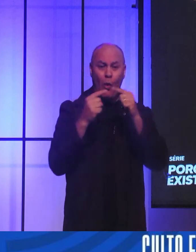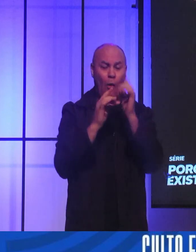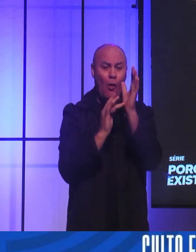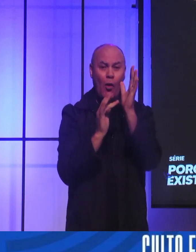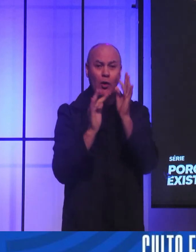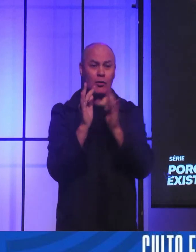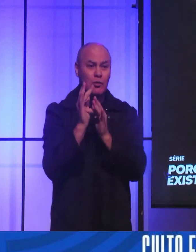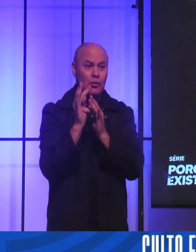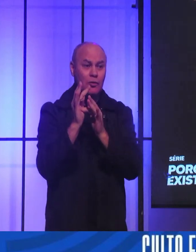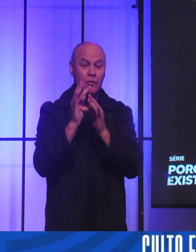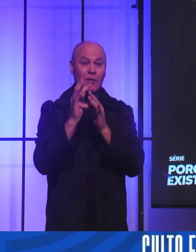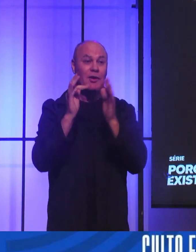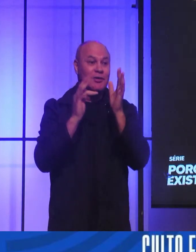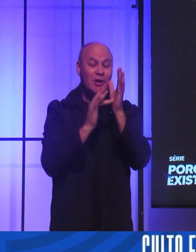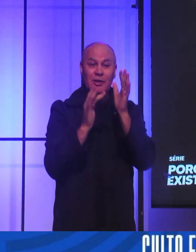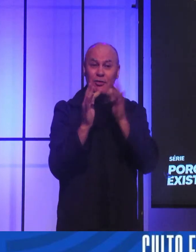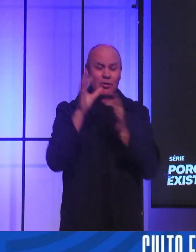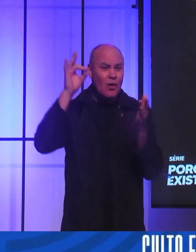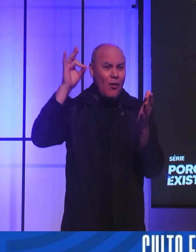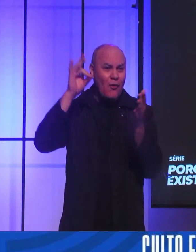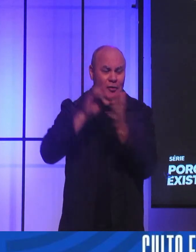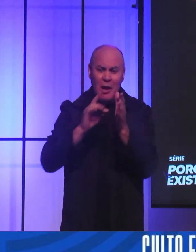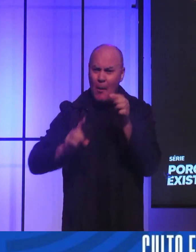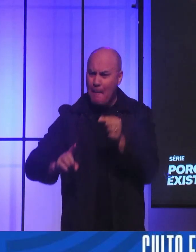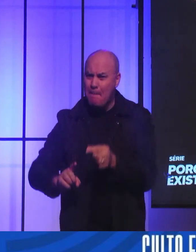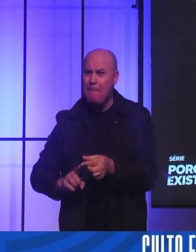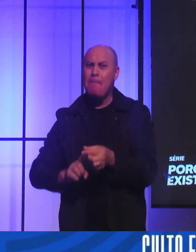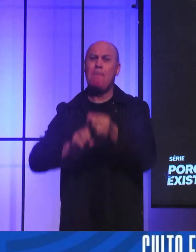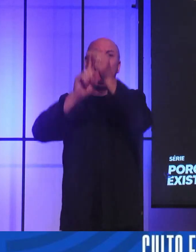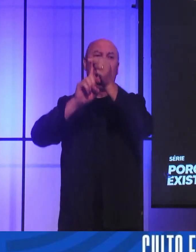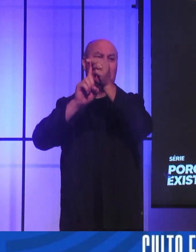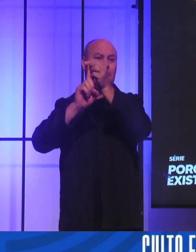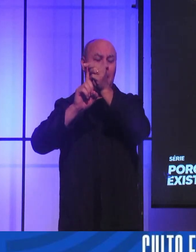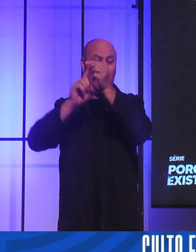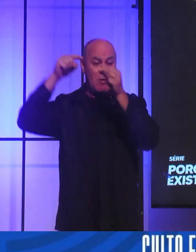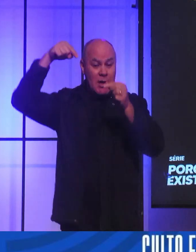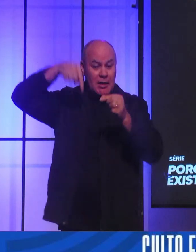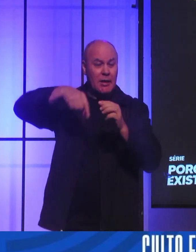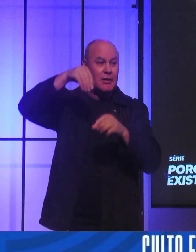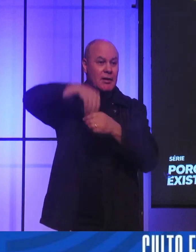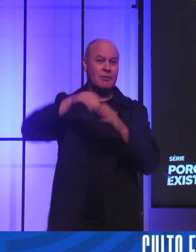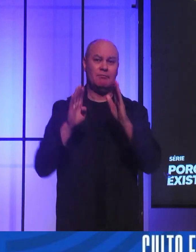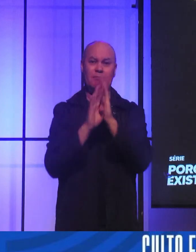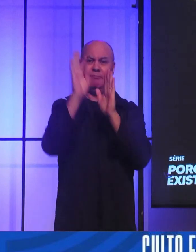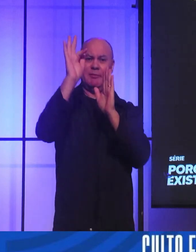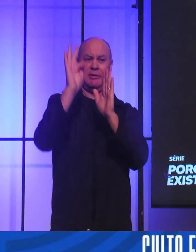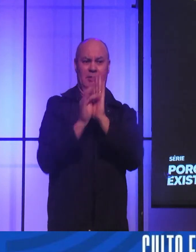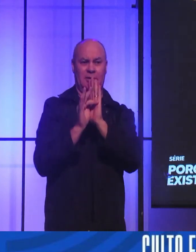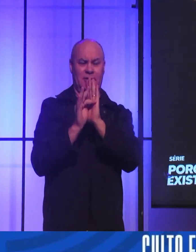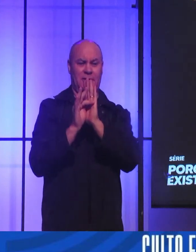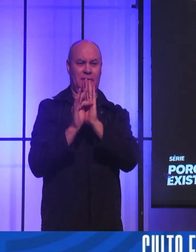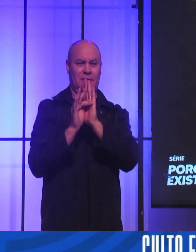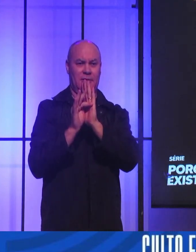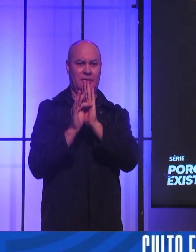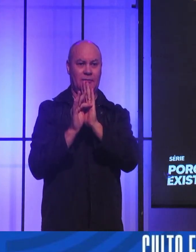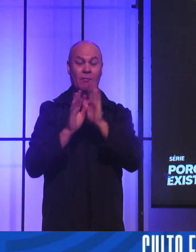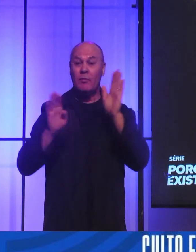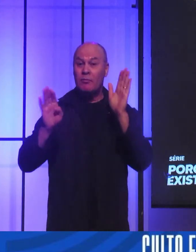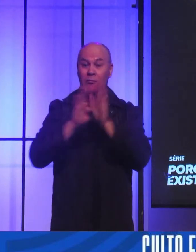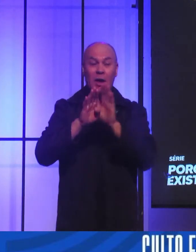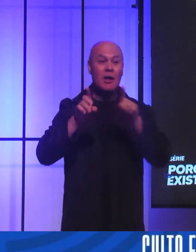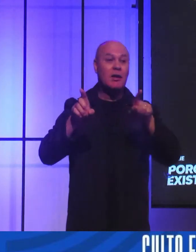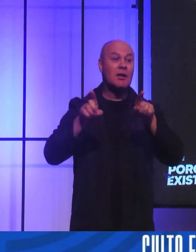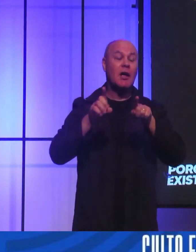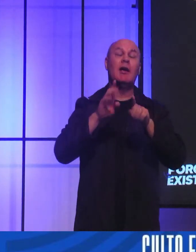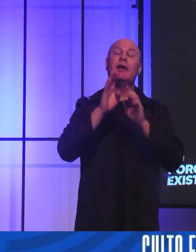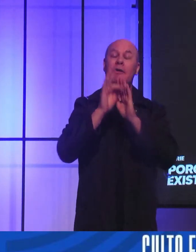nos sentimos bem apenas para ser um ambiente agradável, onde a gente não tenha que lidar, a gente não tenha que